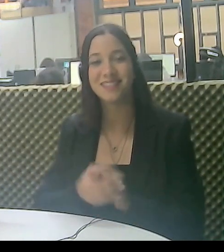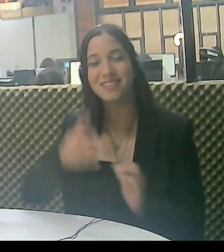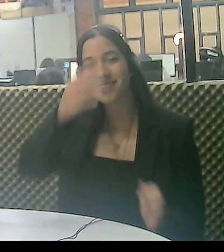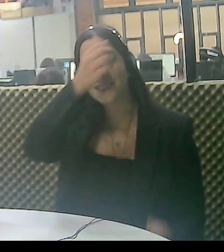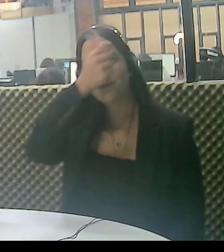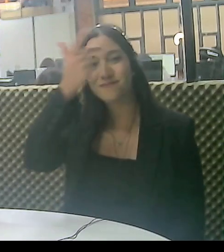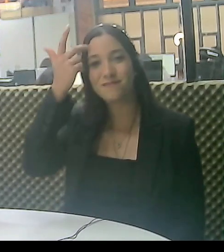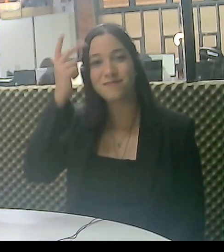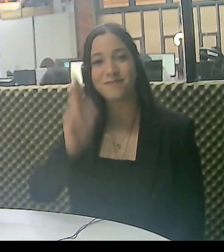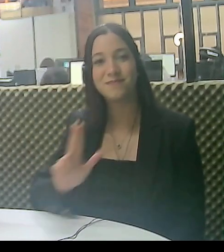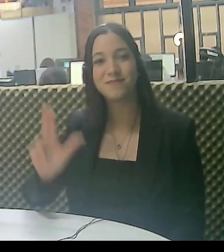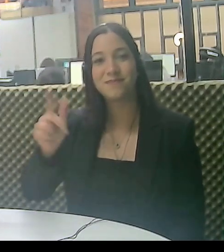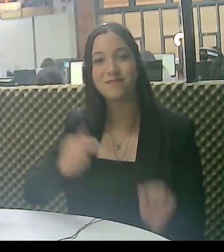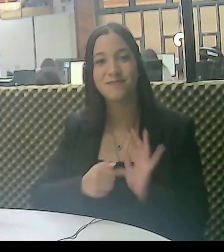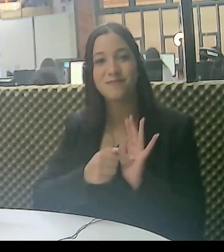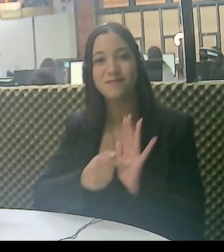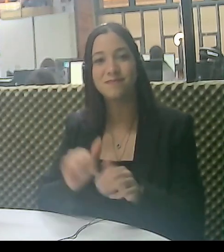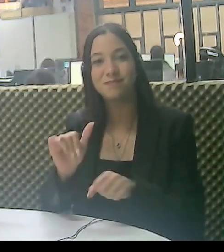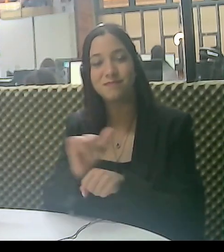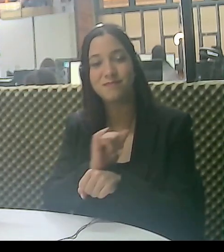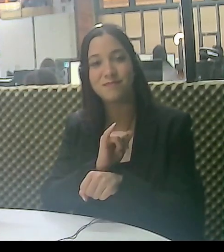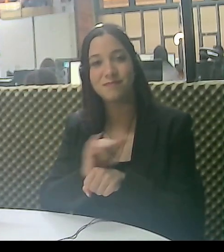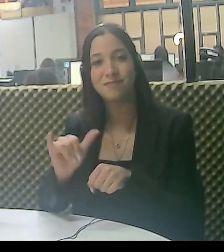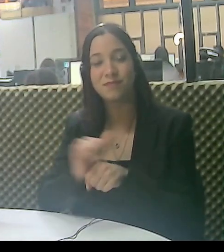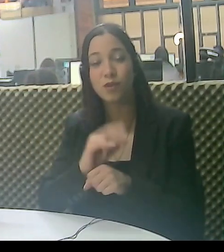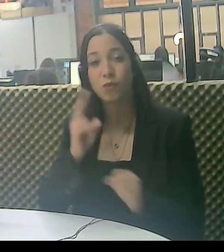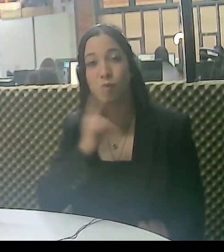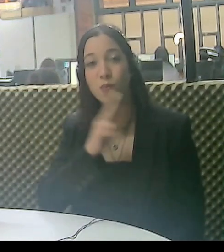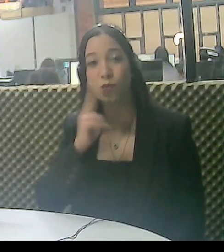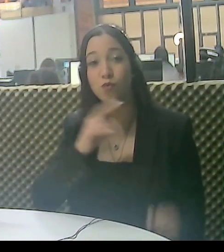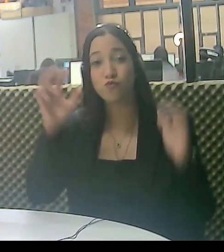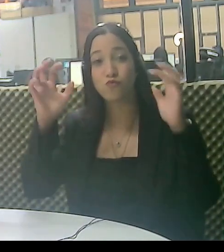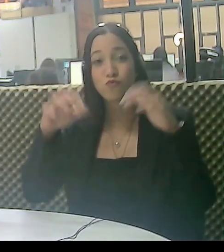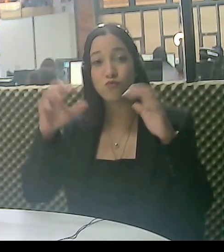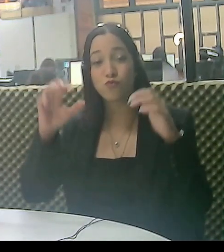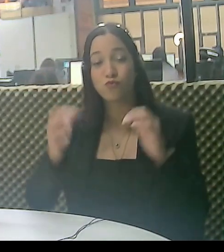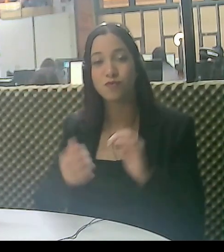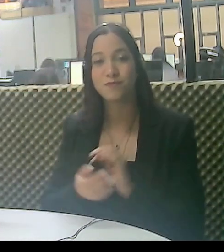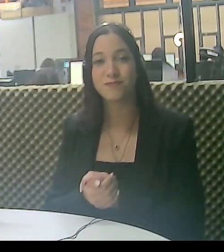Prefeitura de Uberlândia apresenta plano de emergência para período chuvoso.